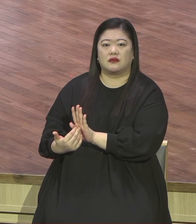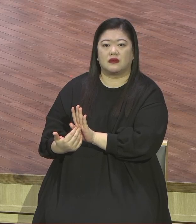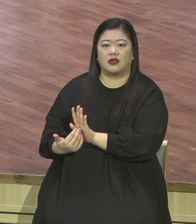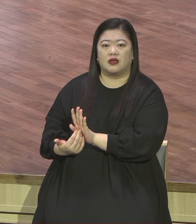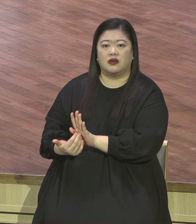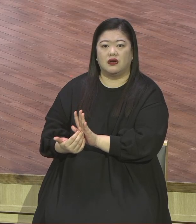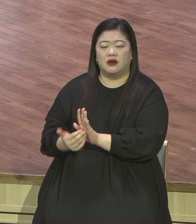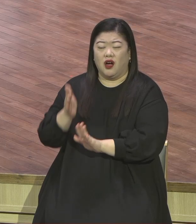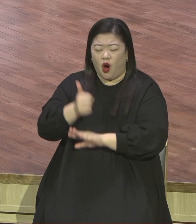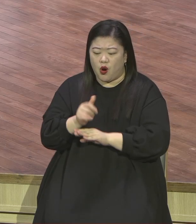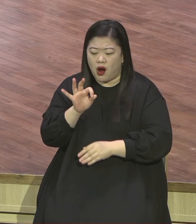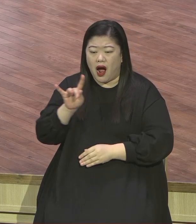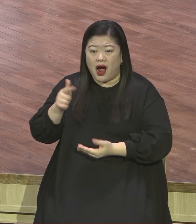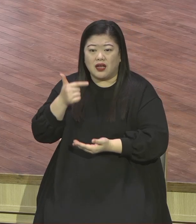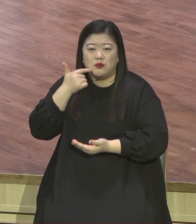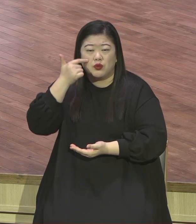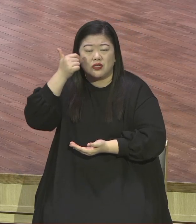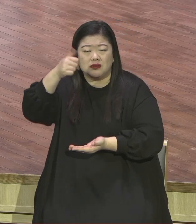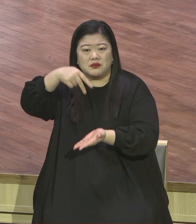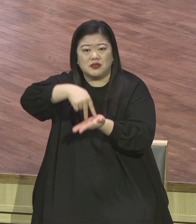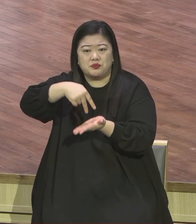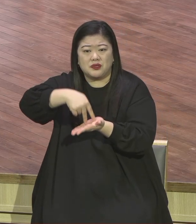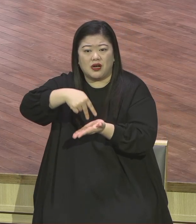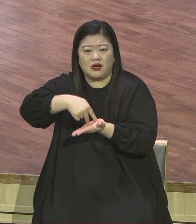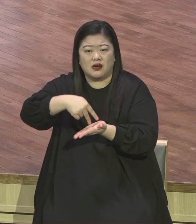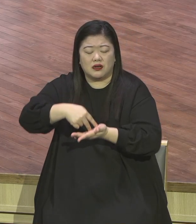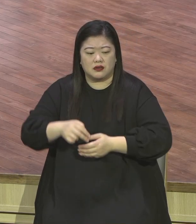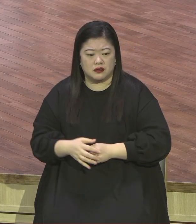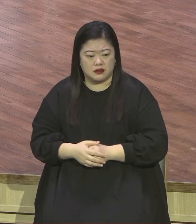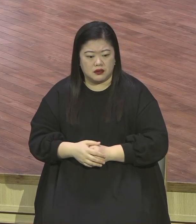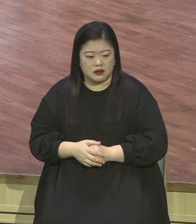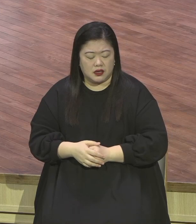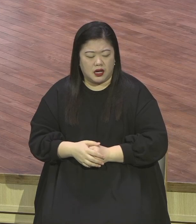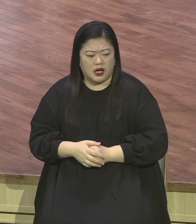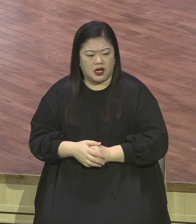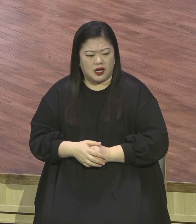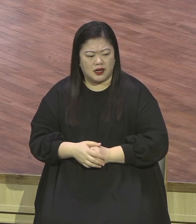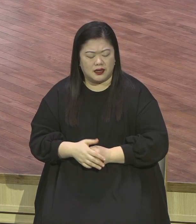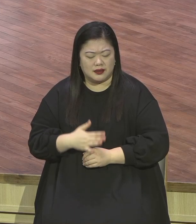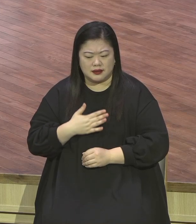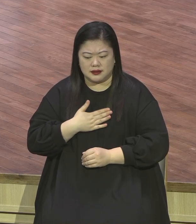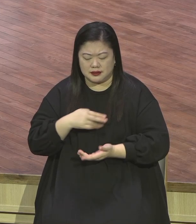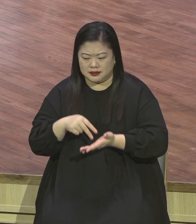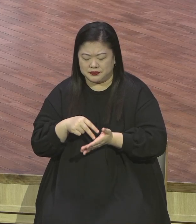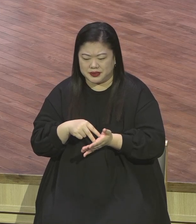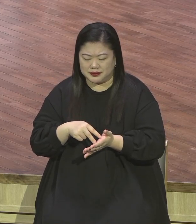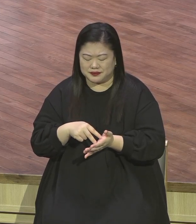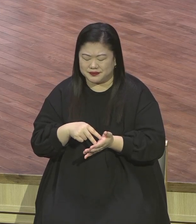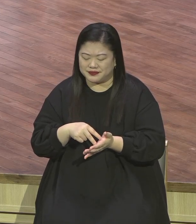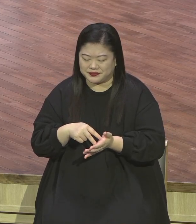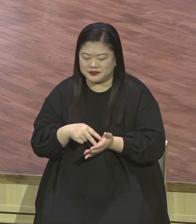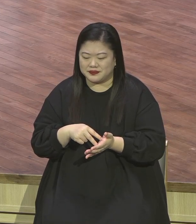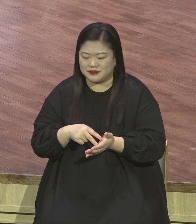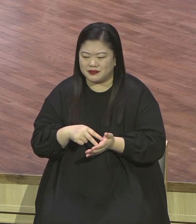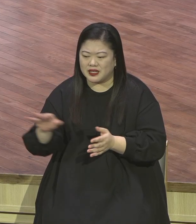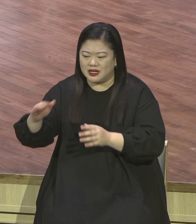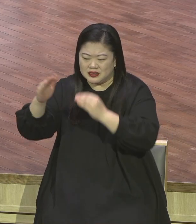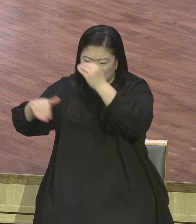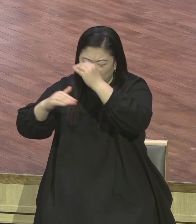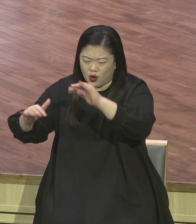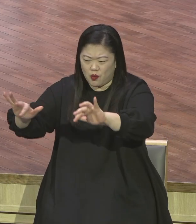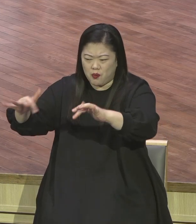목사에게 말이지 그렇게 행동하고 하니까 불편하잖아요 그래서 이 교회를 떠나야 되겠다